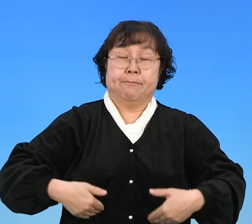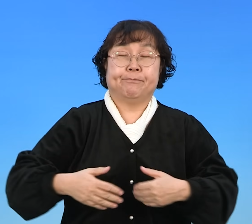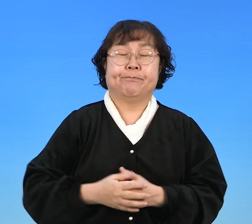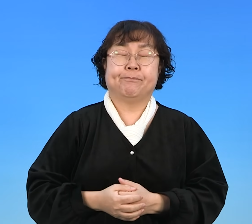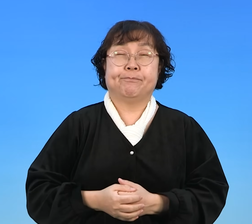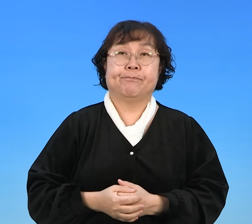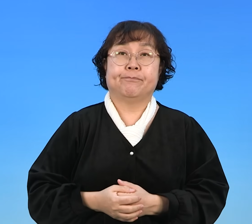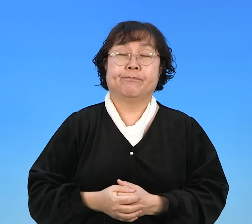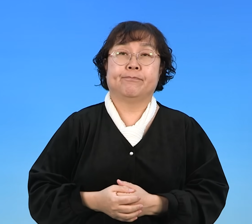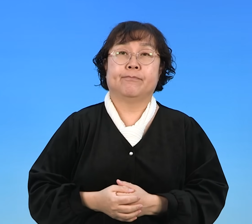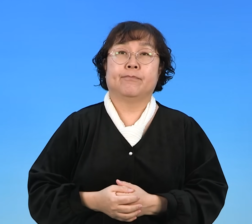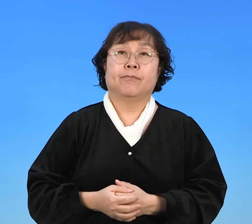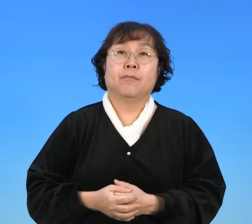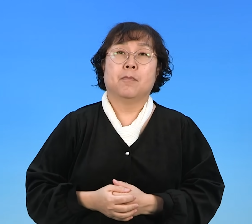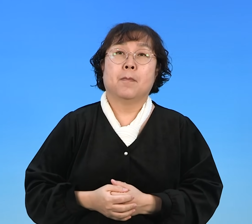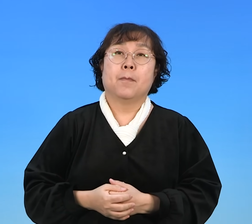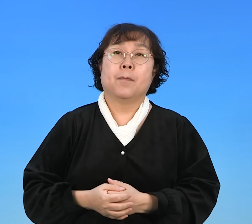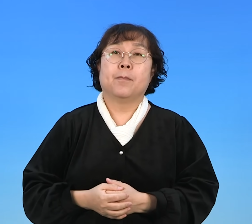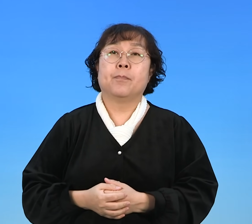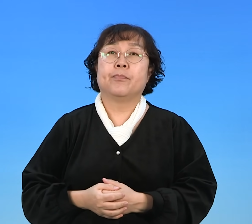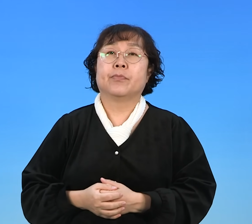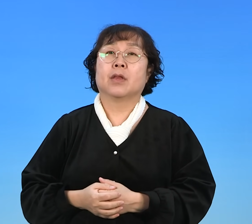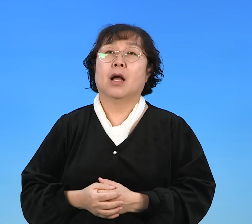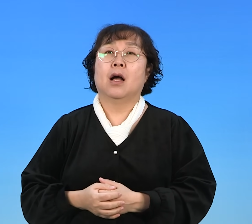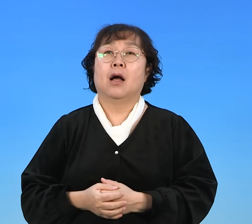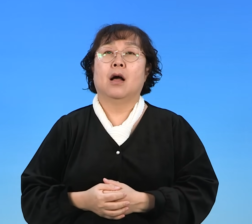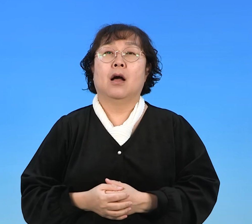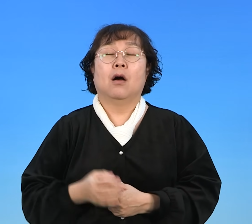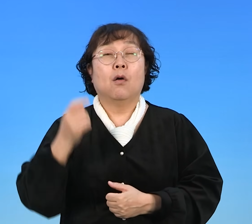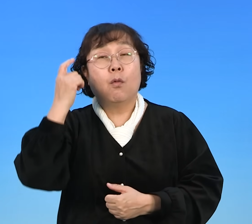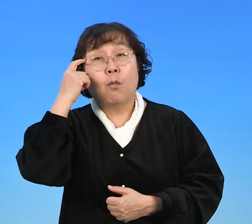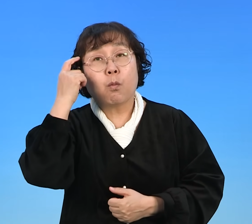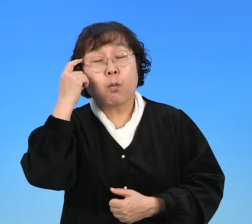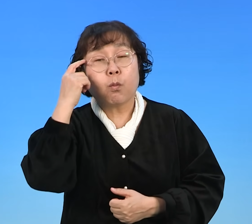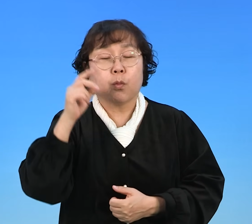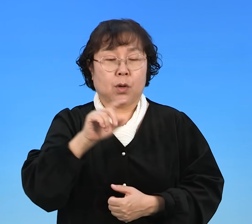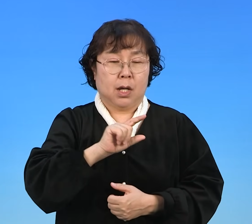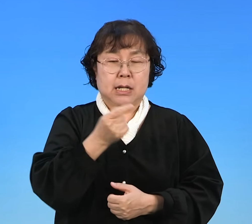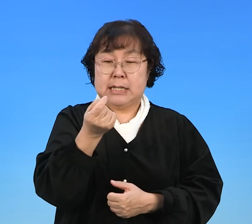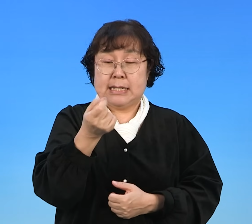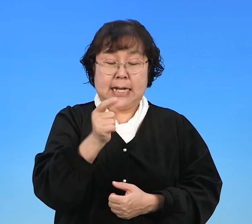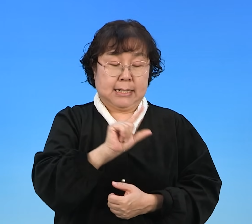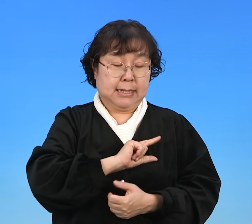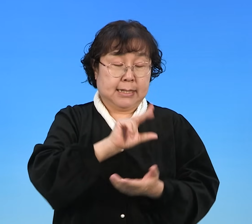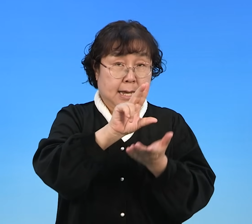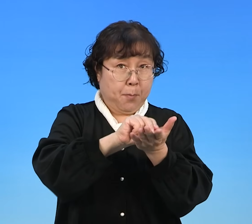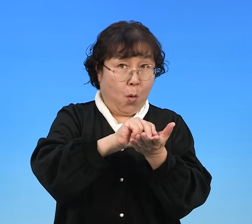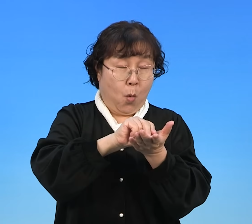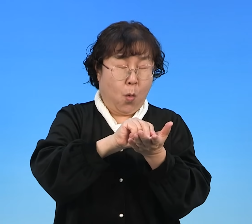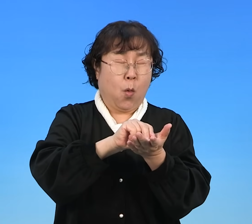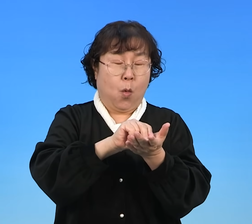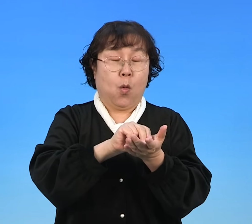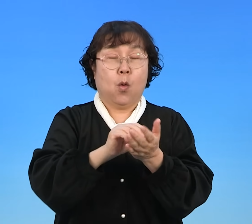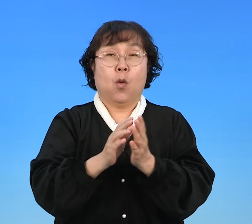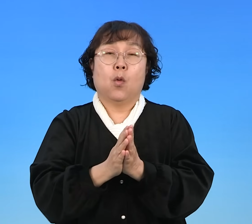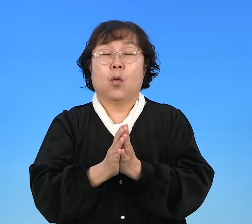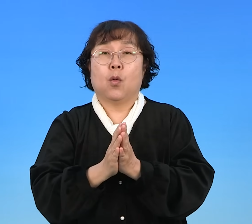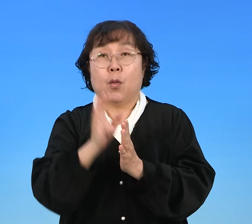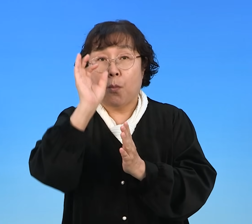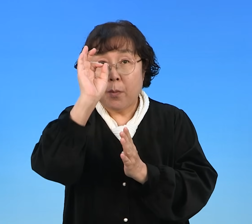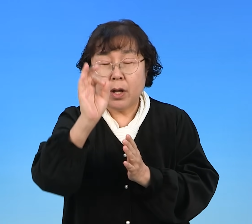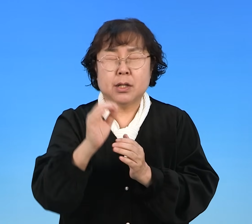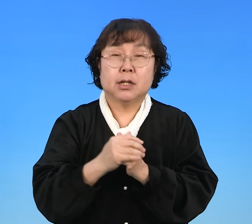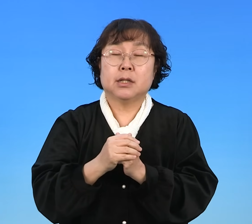이렇게 첫 번째 소제목을 이렇게 잡을 수 있었냐면 바로 오늘 살펴보고 있는